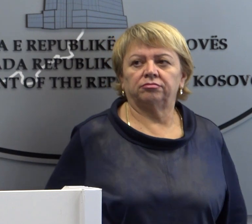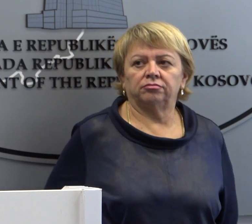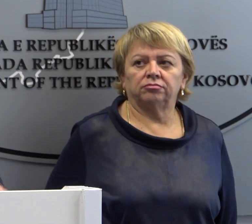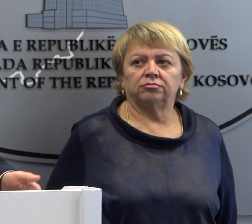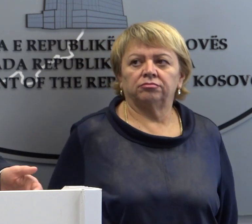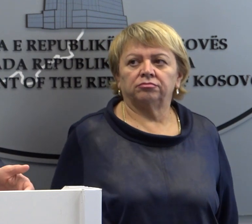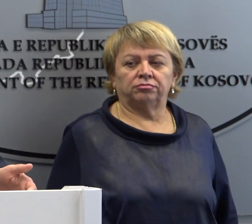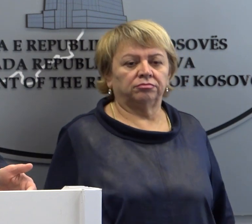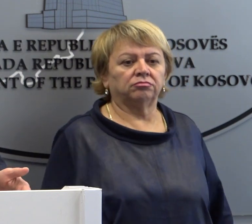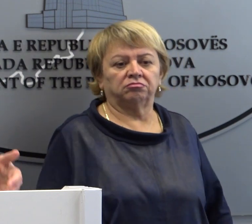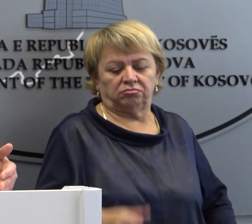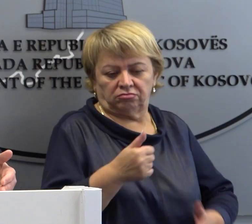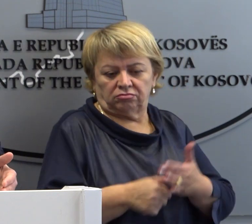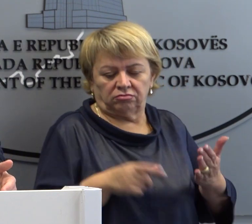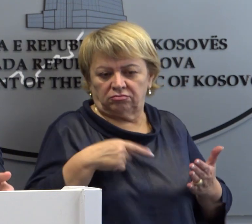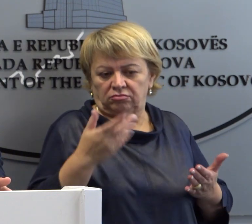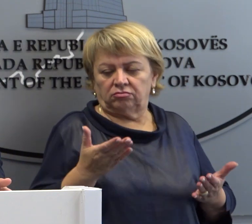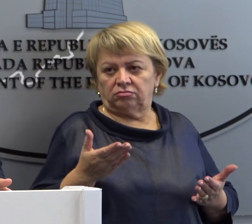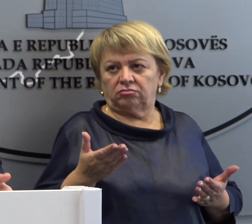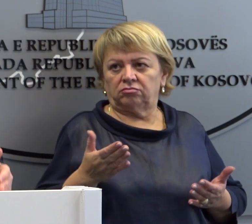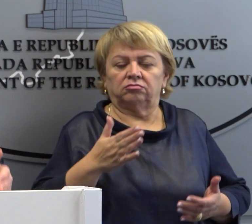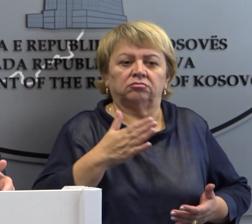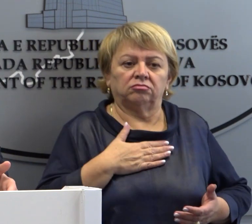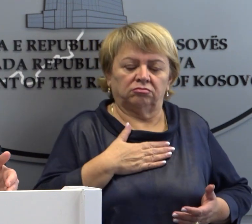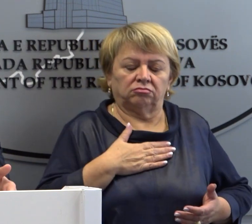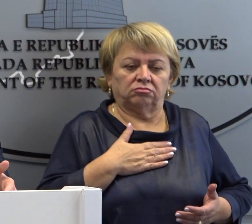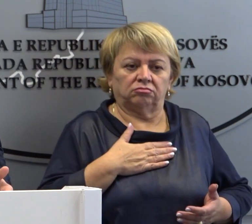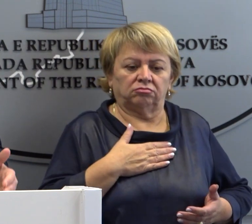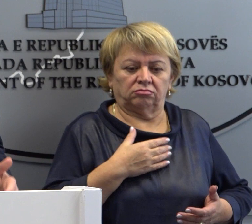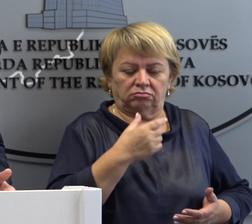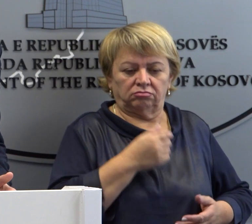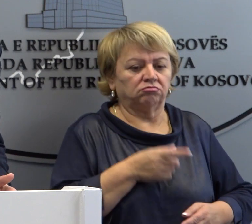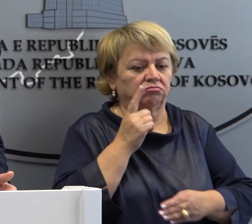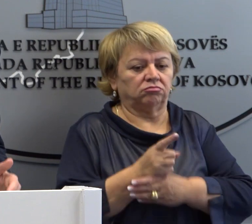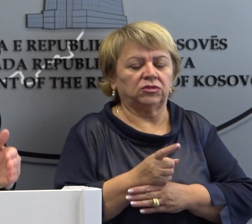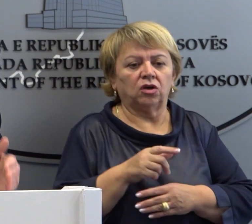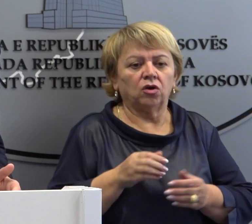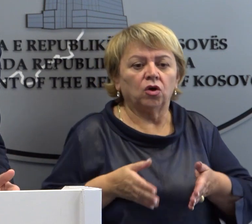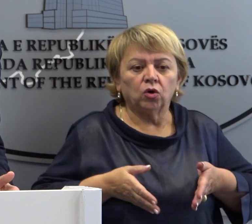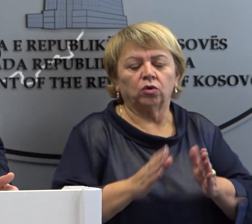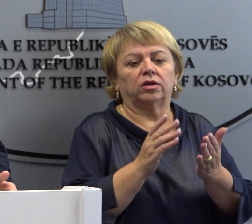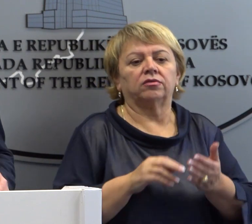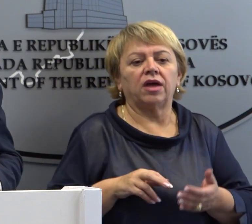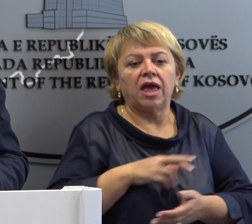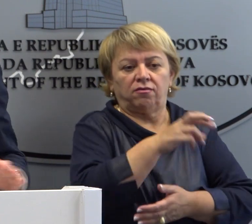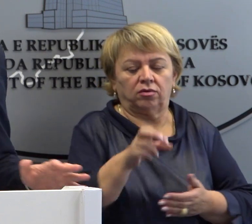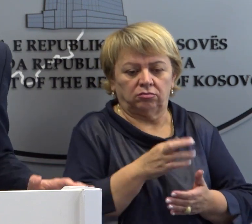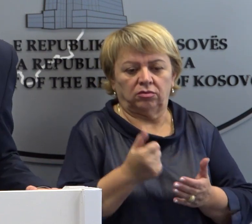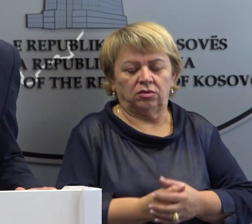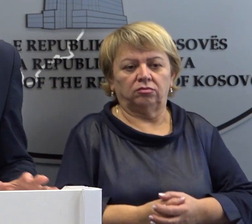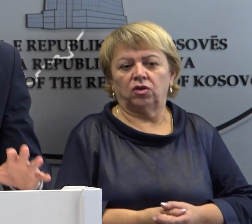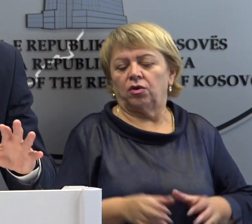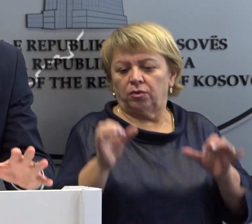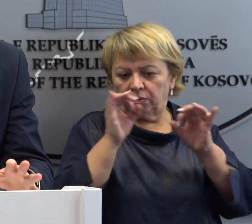Por, edhe njerë për them, ne jemi të përcaktuar për rrugën tonë evropiane edhe evroatlantike, kur nuk